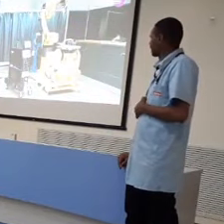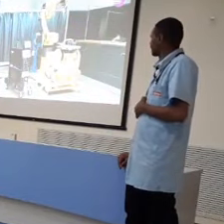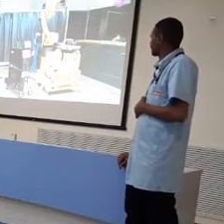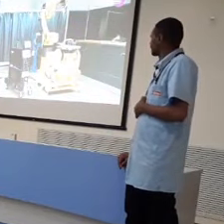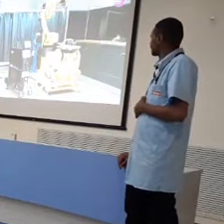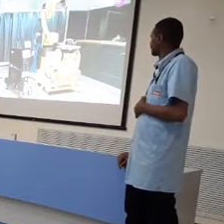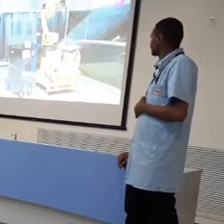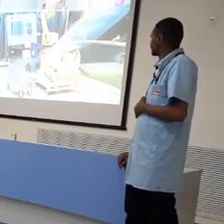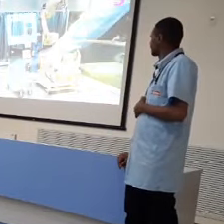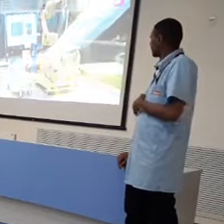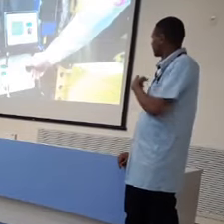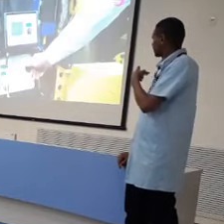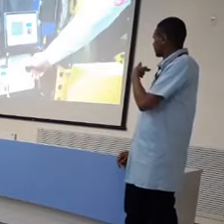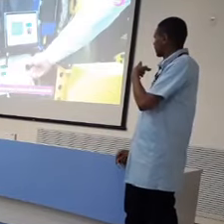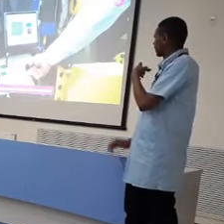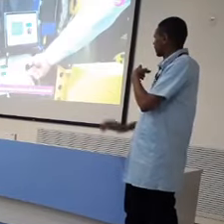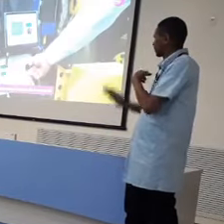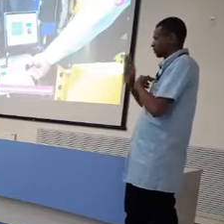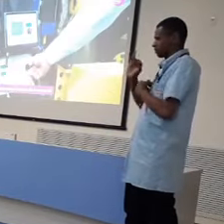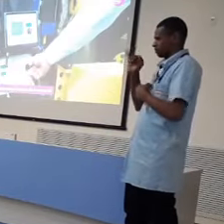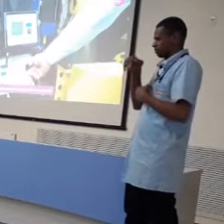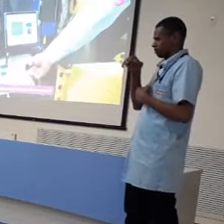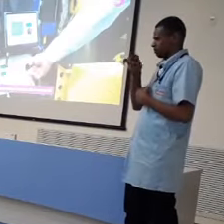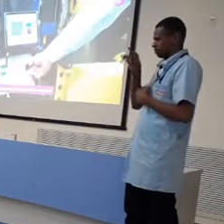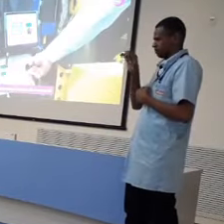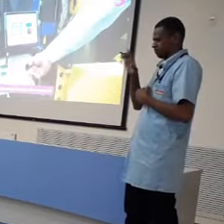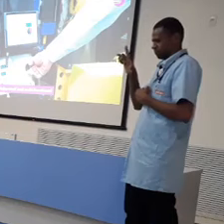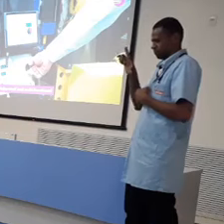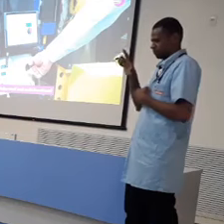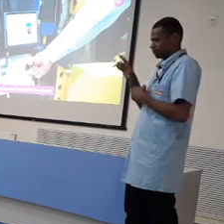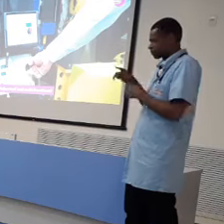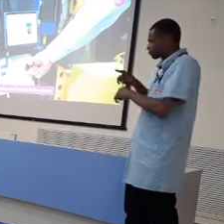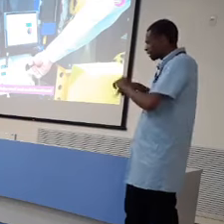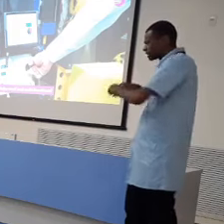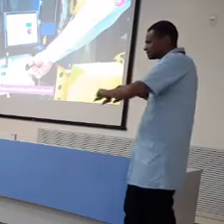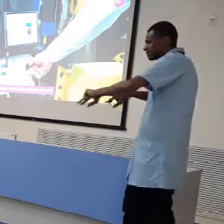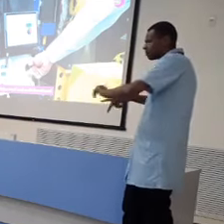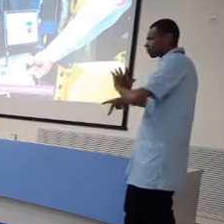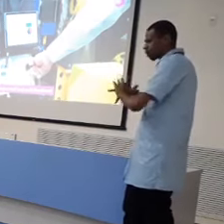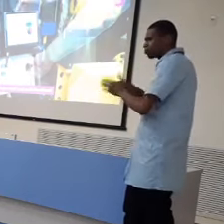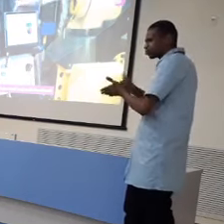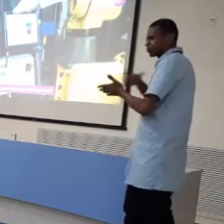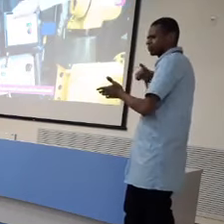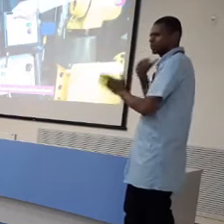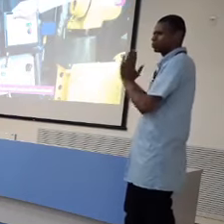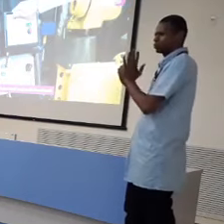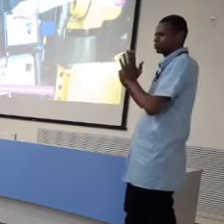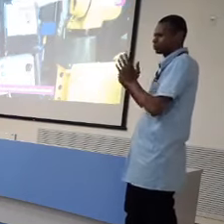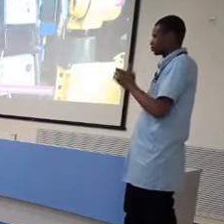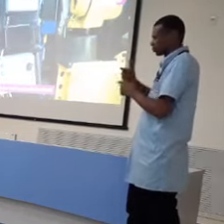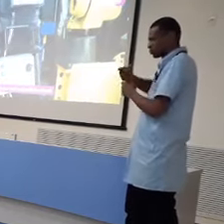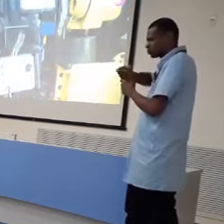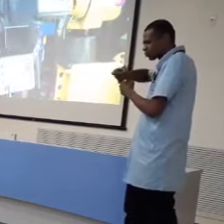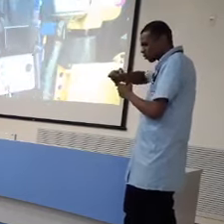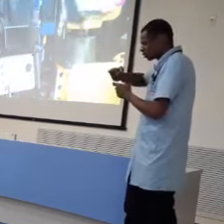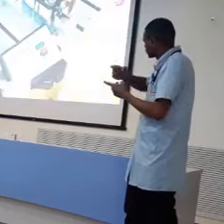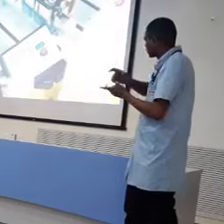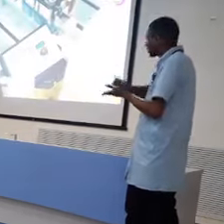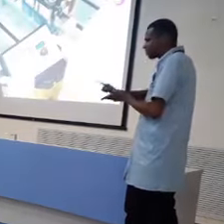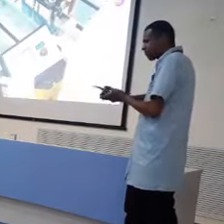E hoje, pessoal, a Binzel, ela fornece todos os acessórios de solda. Tocha, estação de limpeza, sistema